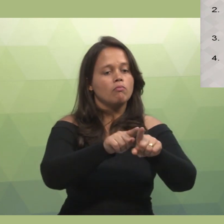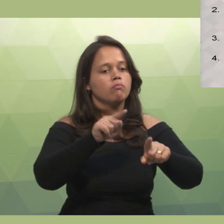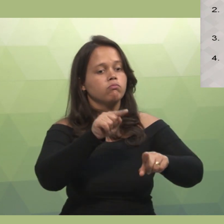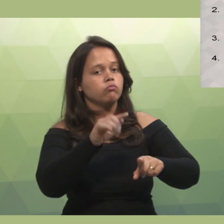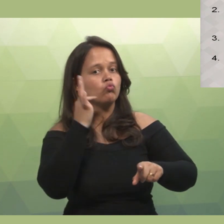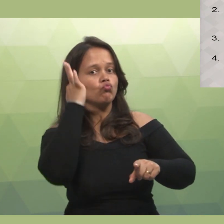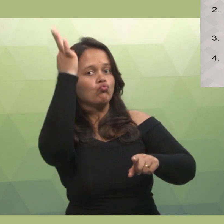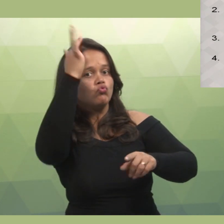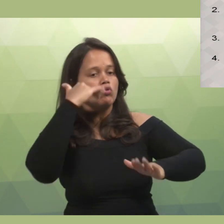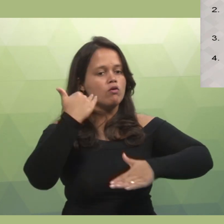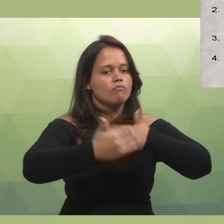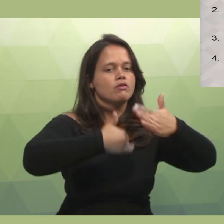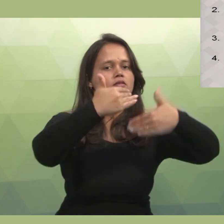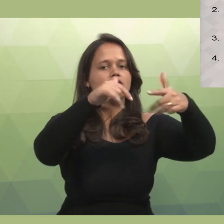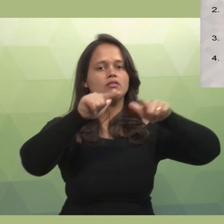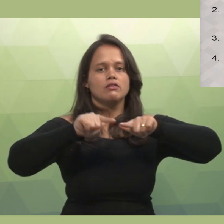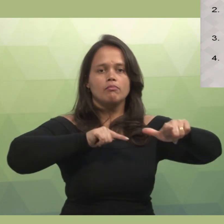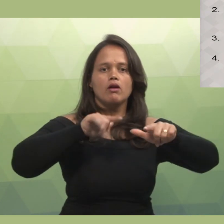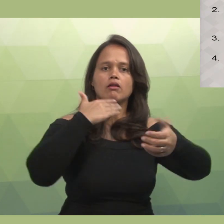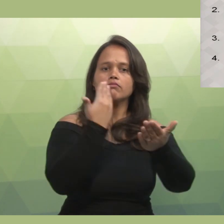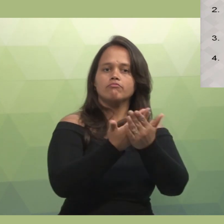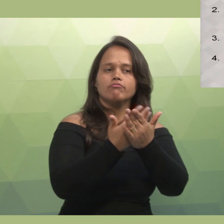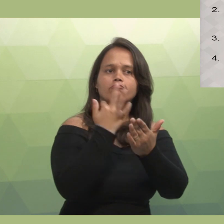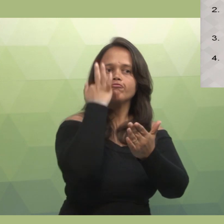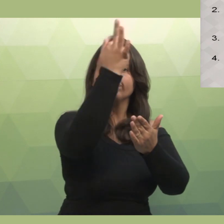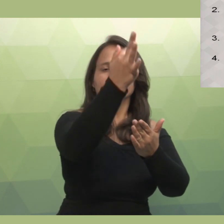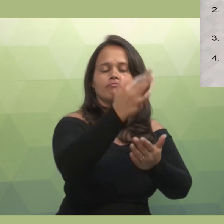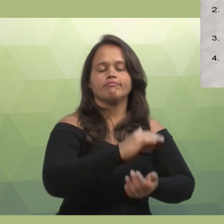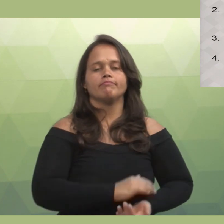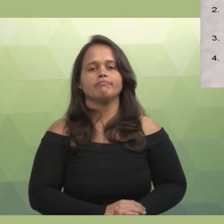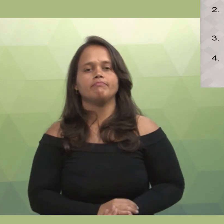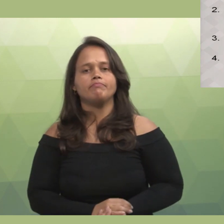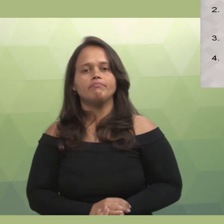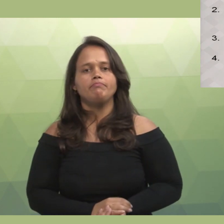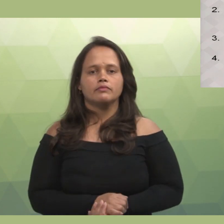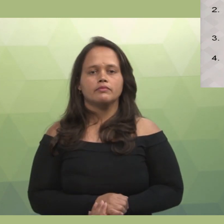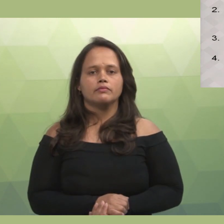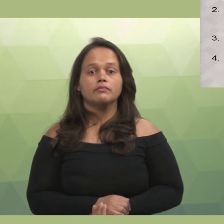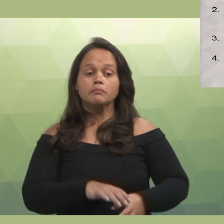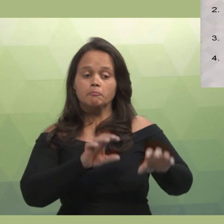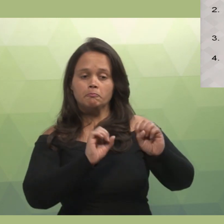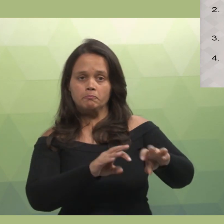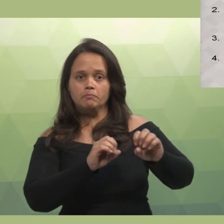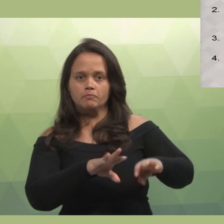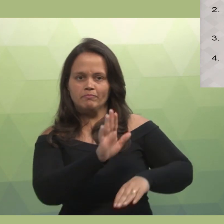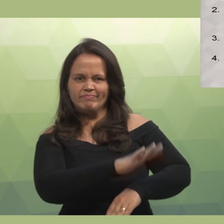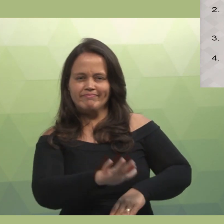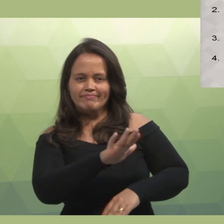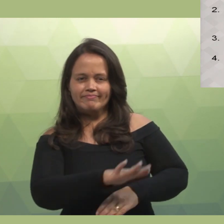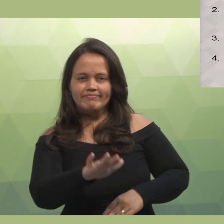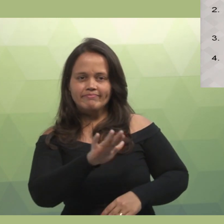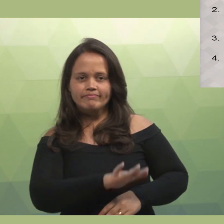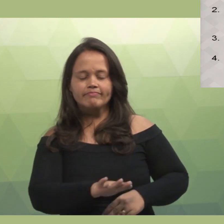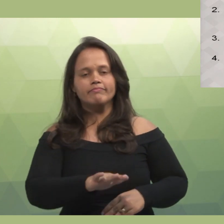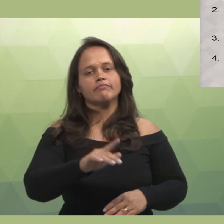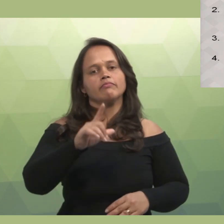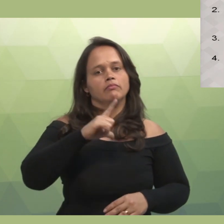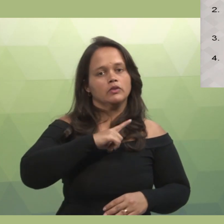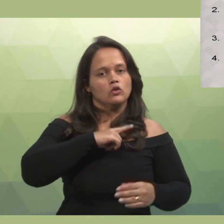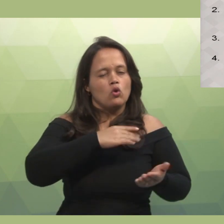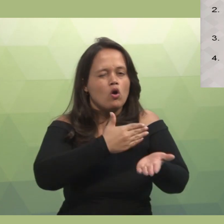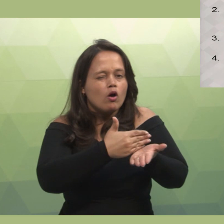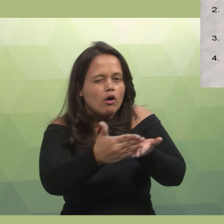no trabalho e em estudos posteriores. A educação infantil, etapa inicial da educação